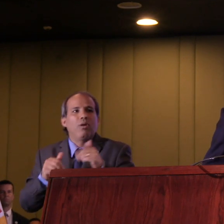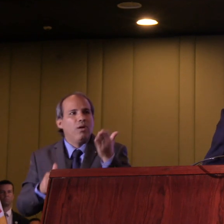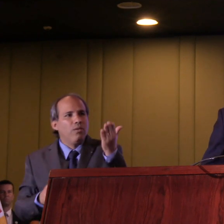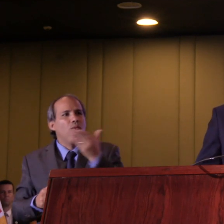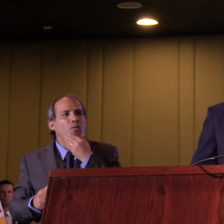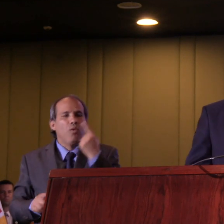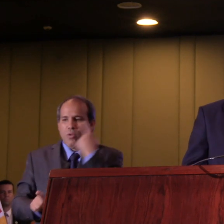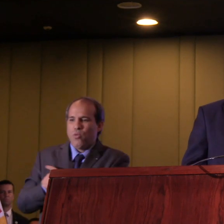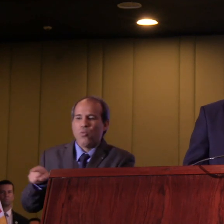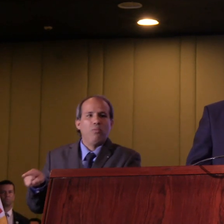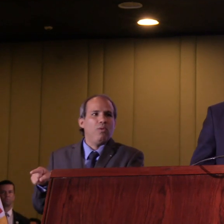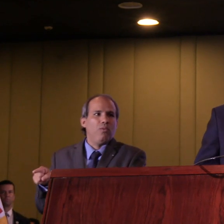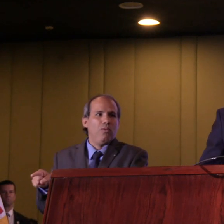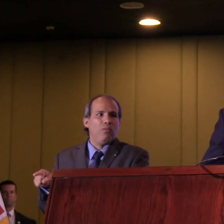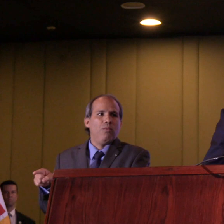foi descoberto